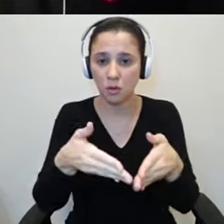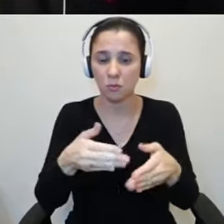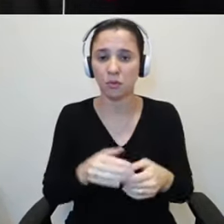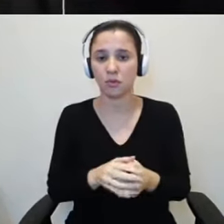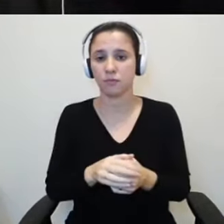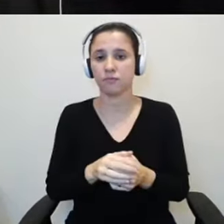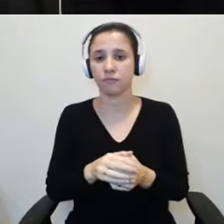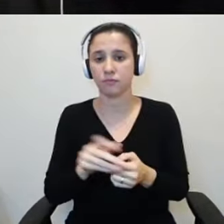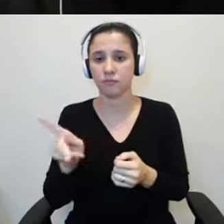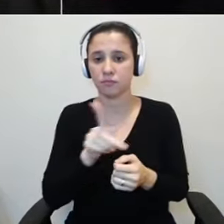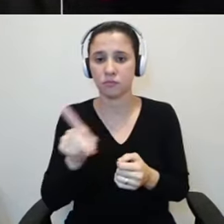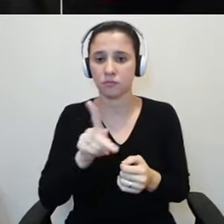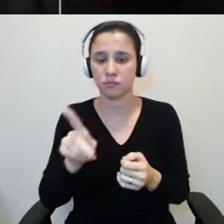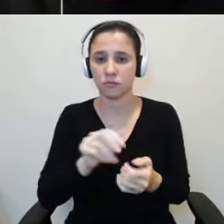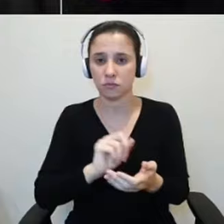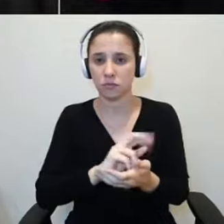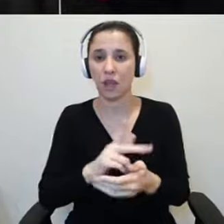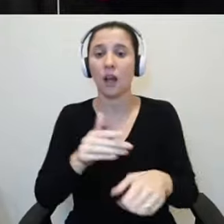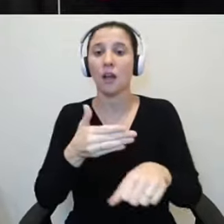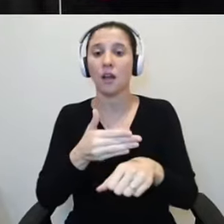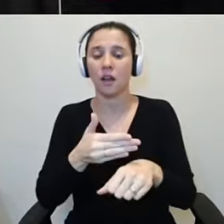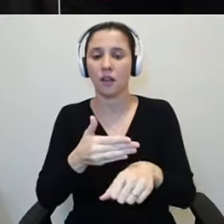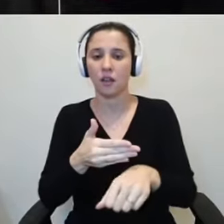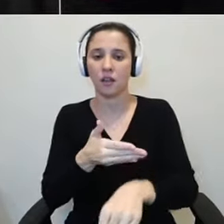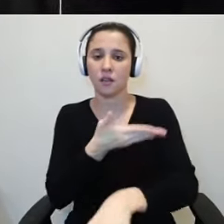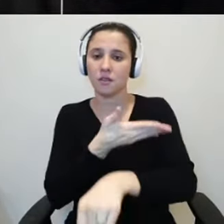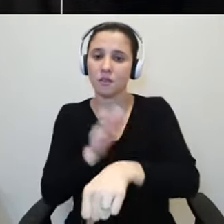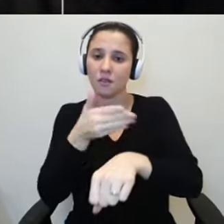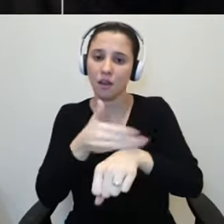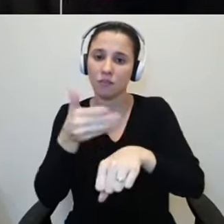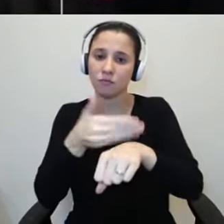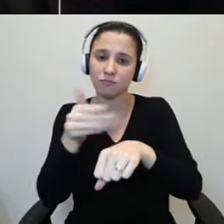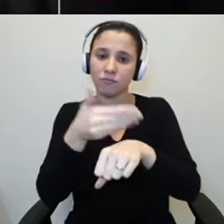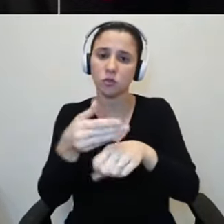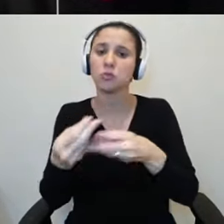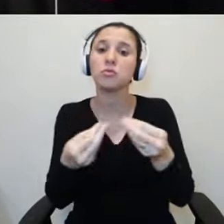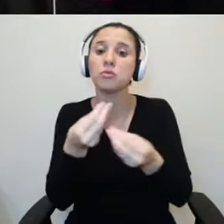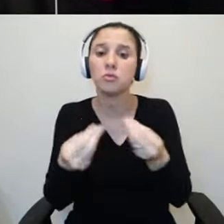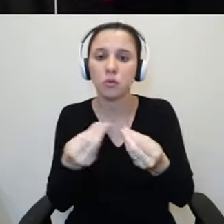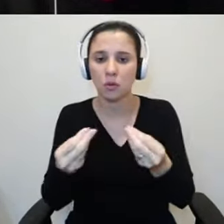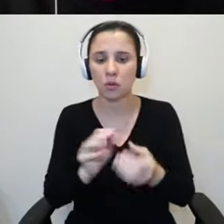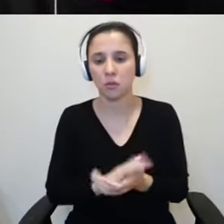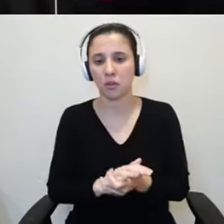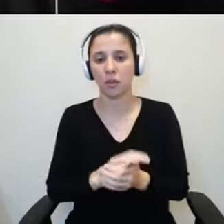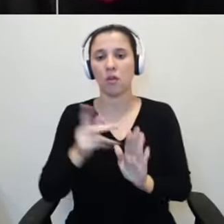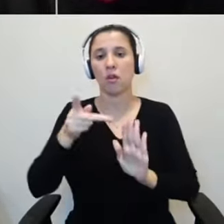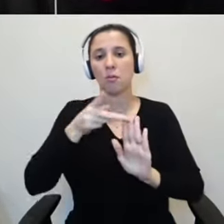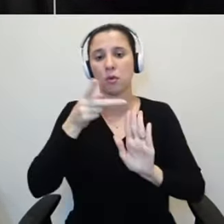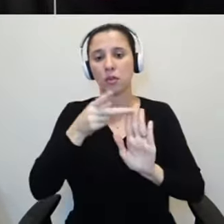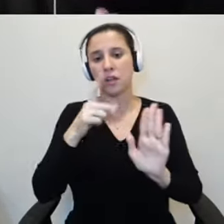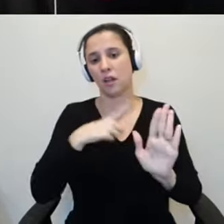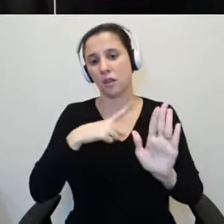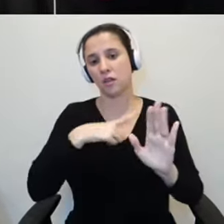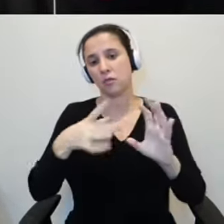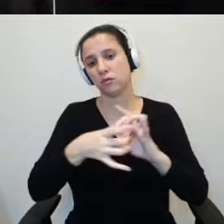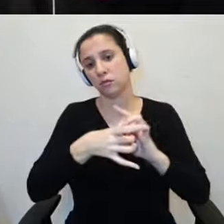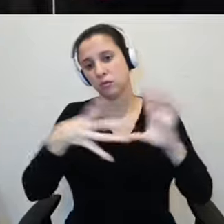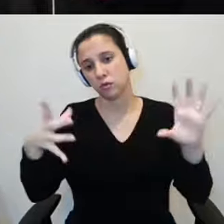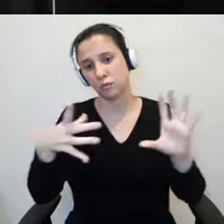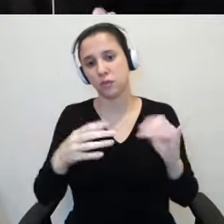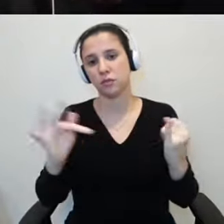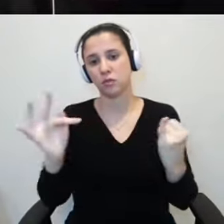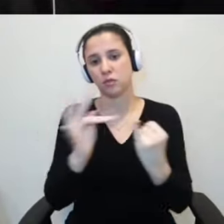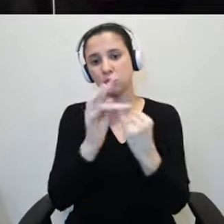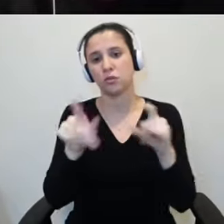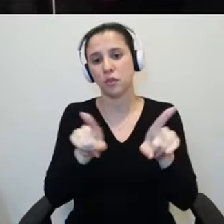restam? É a portaria, pessoal, que deu autonomia para os institutos e para as universidades fazerem